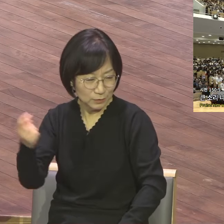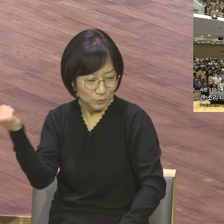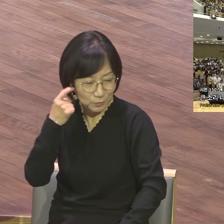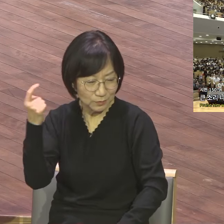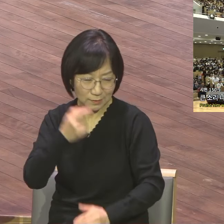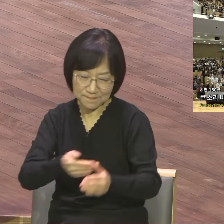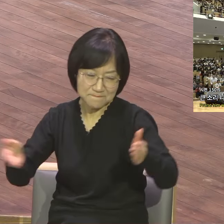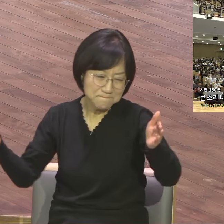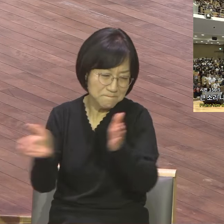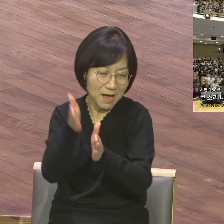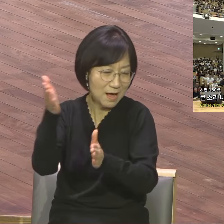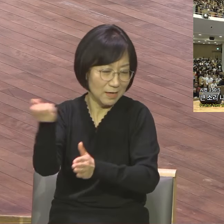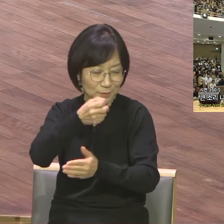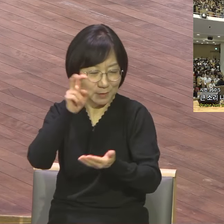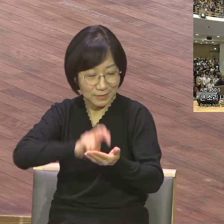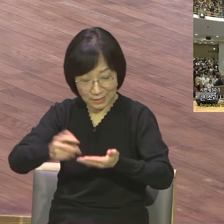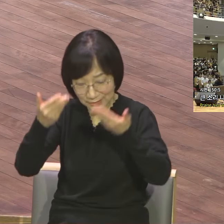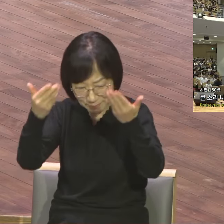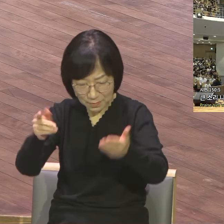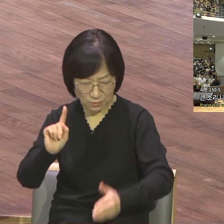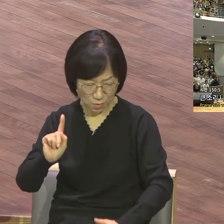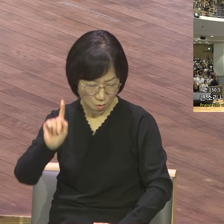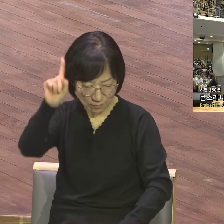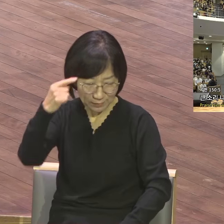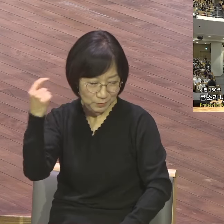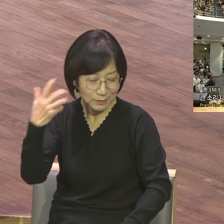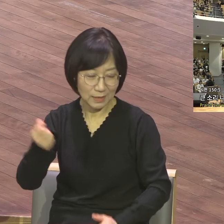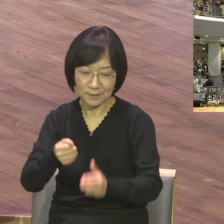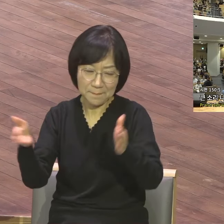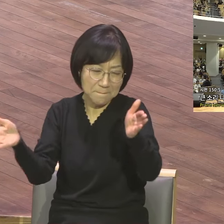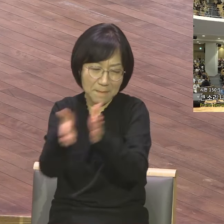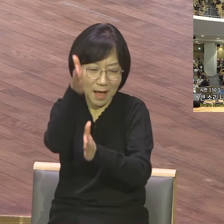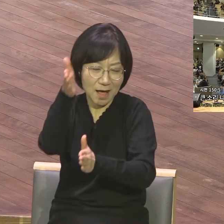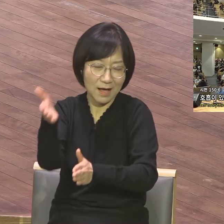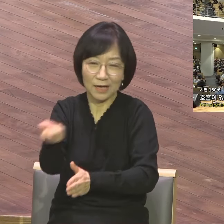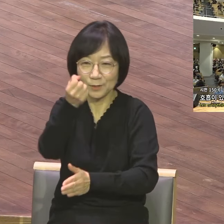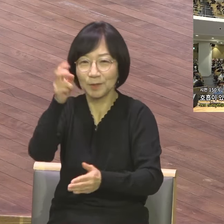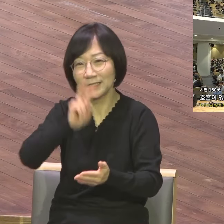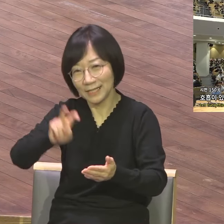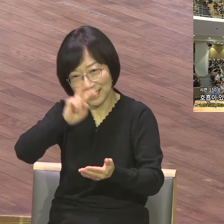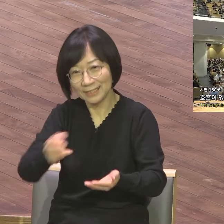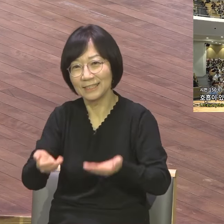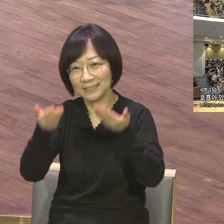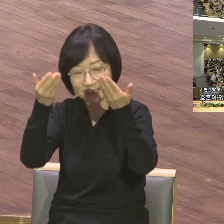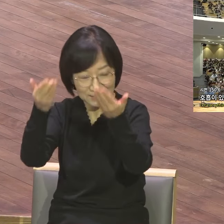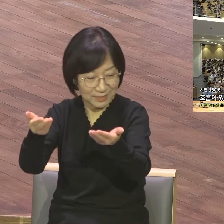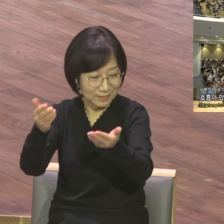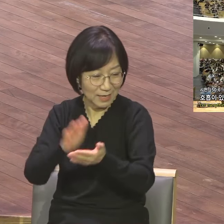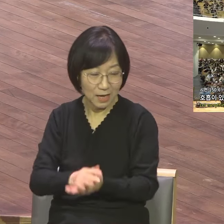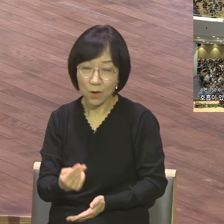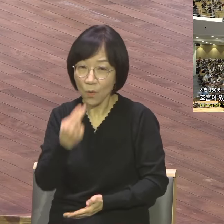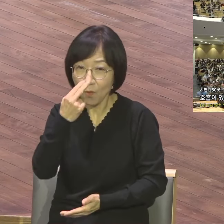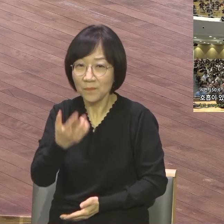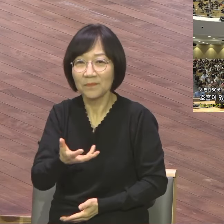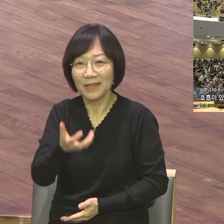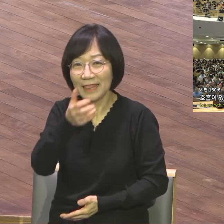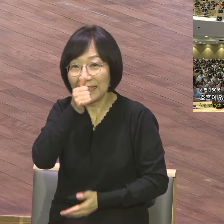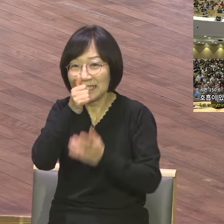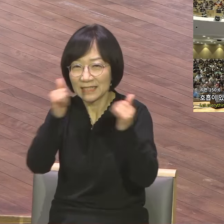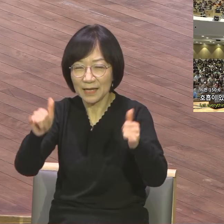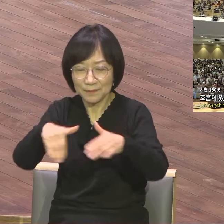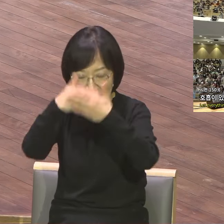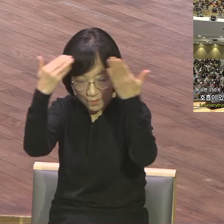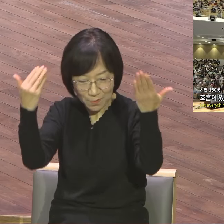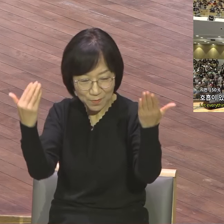소리 나는 재금으로 찬양하며 높은 소리 나는 재금으로 찬양할지어다. 호흡 있는 자마다